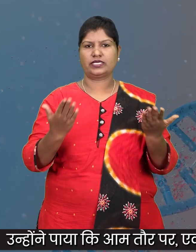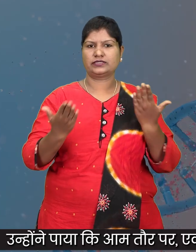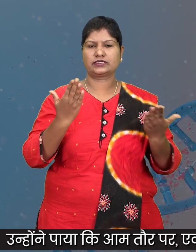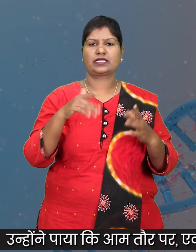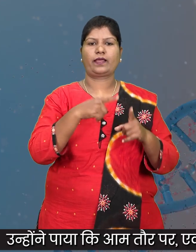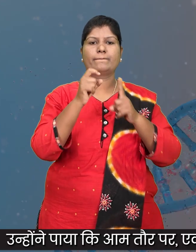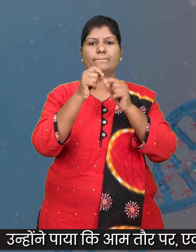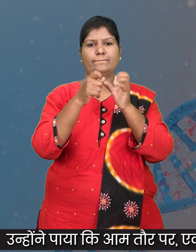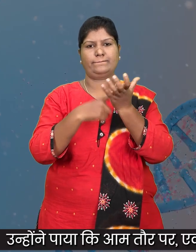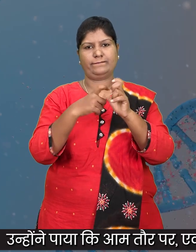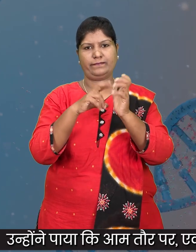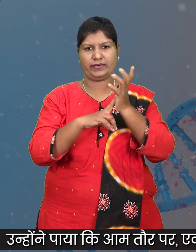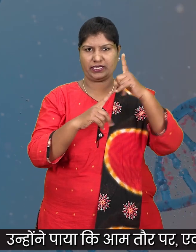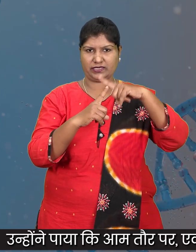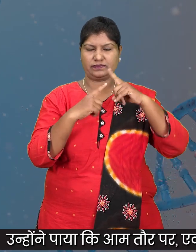हैं।